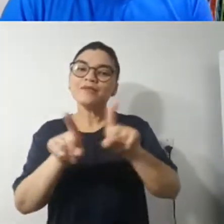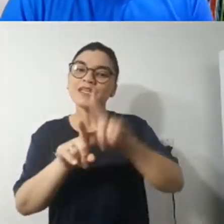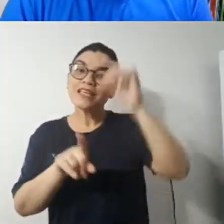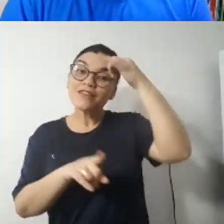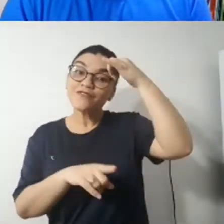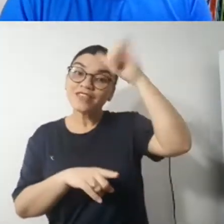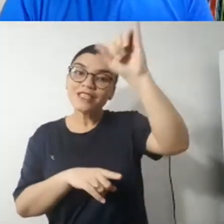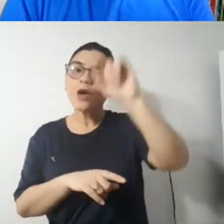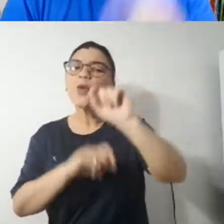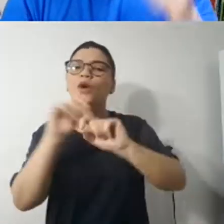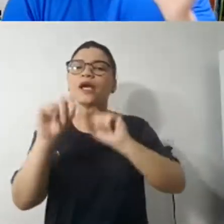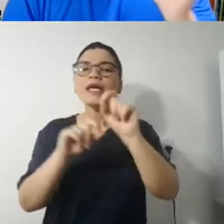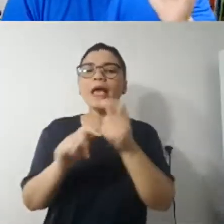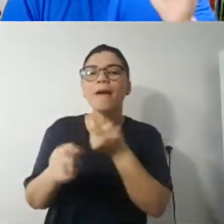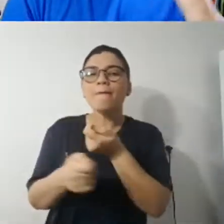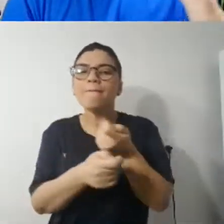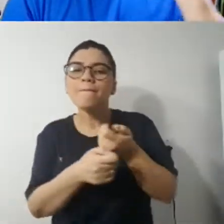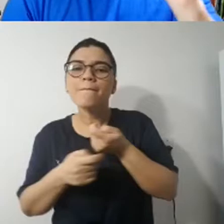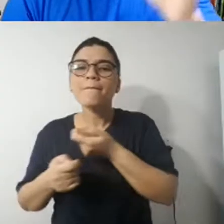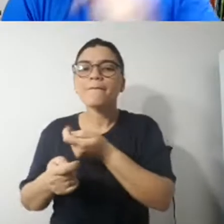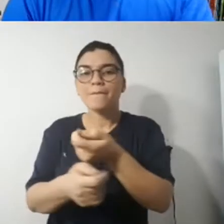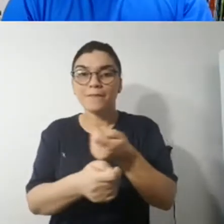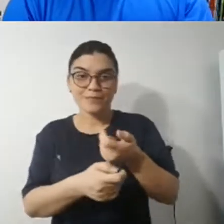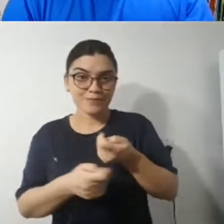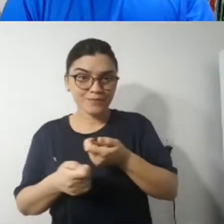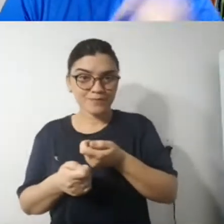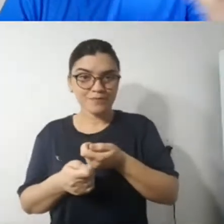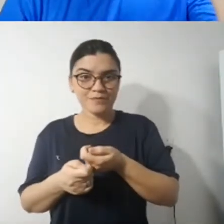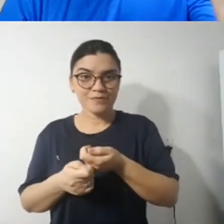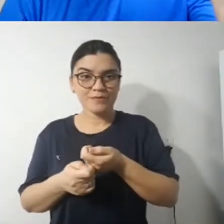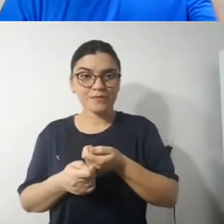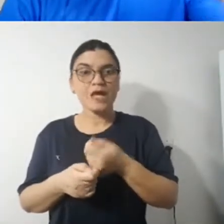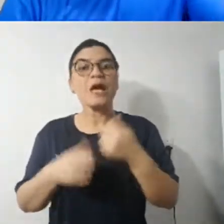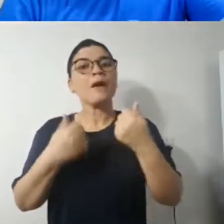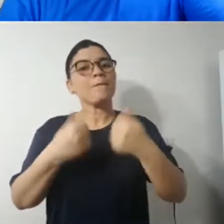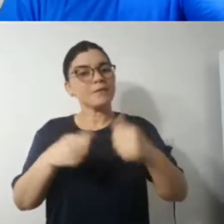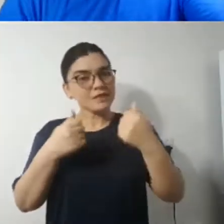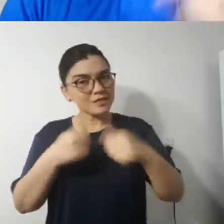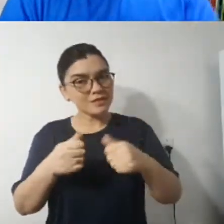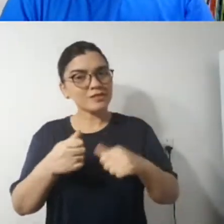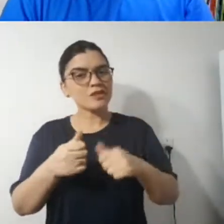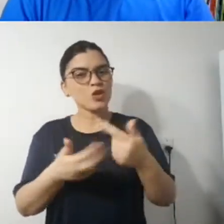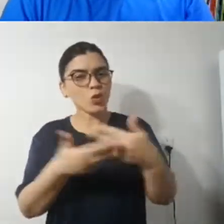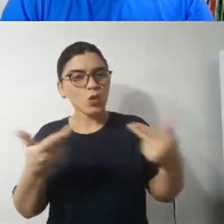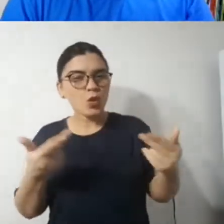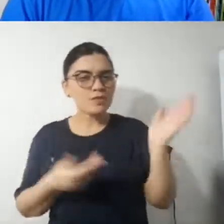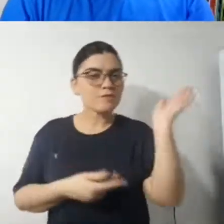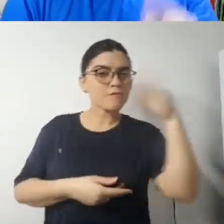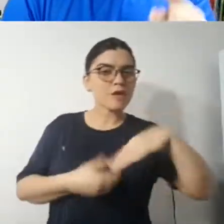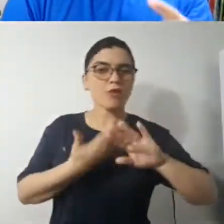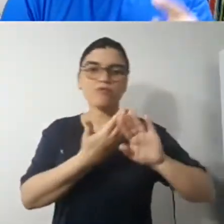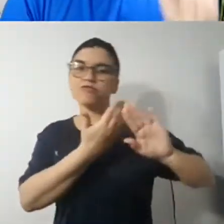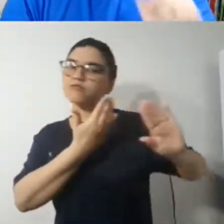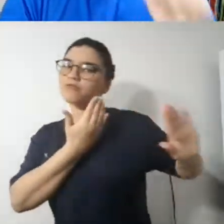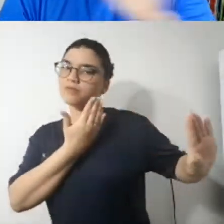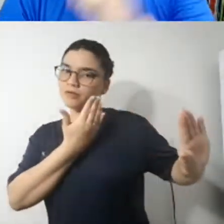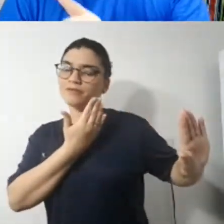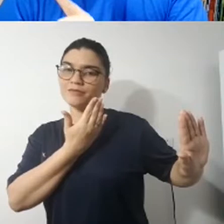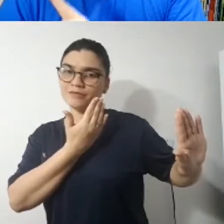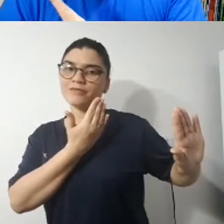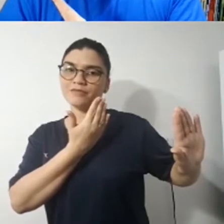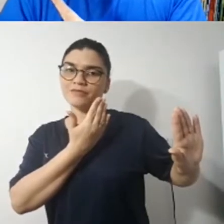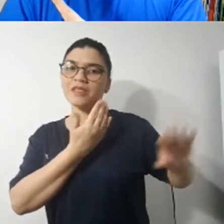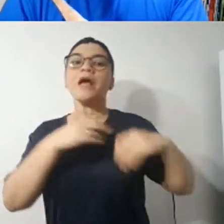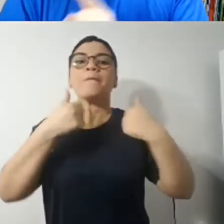enganosas. Afaste-se do mal e pratique o bem. Busque a